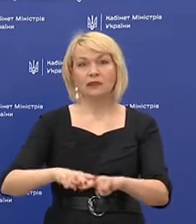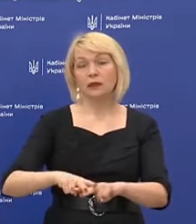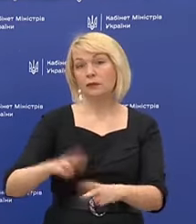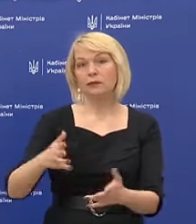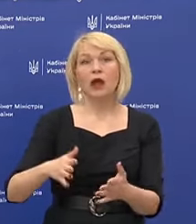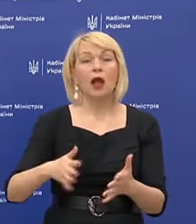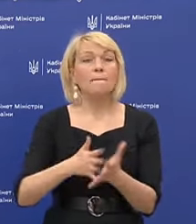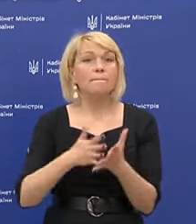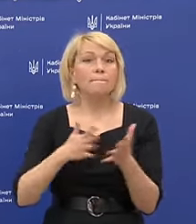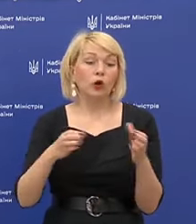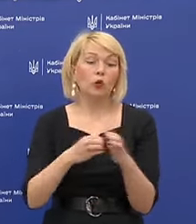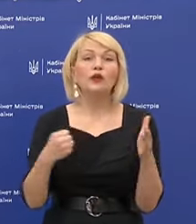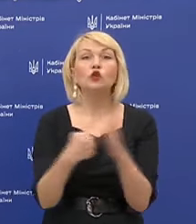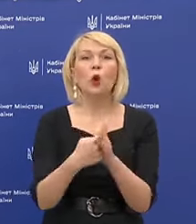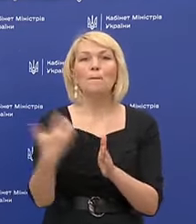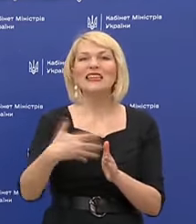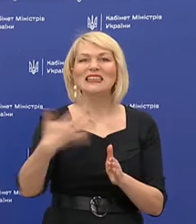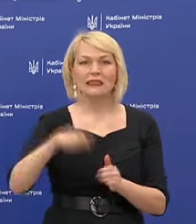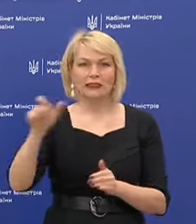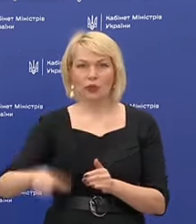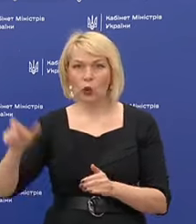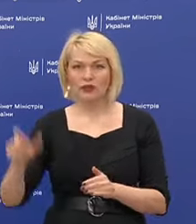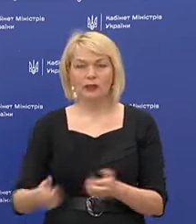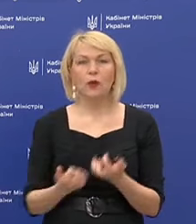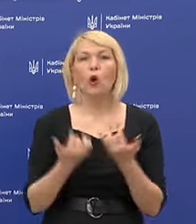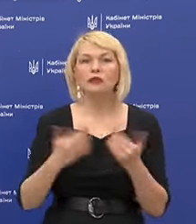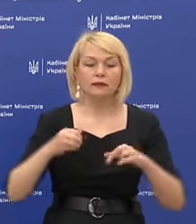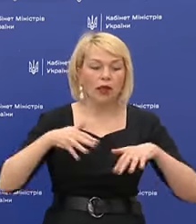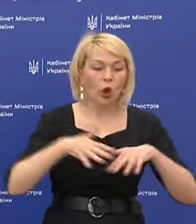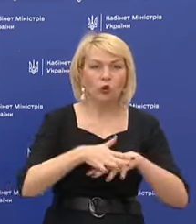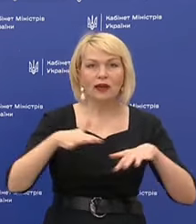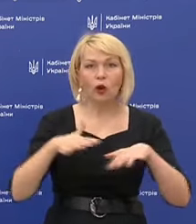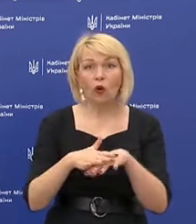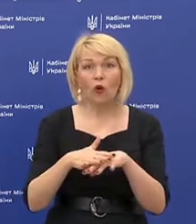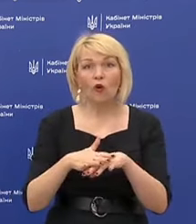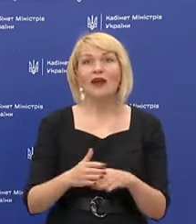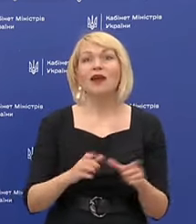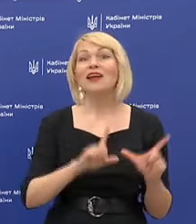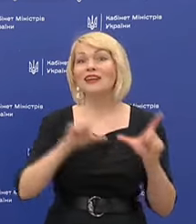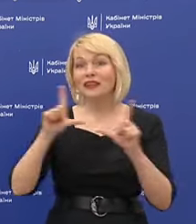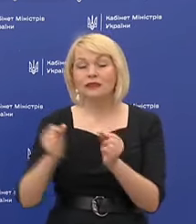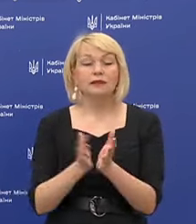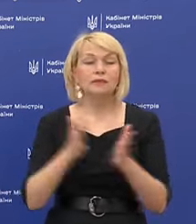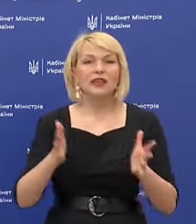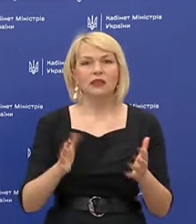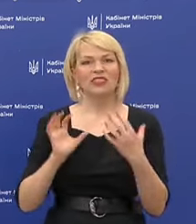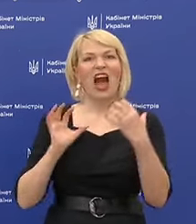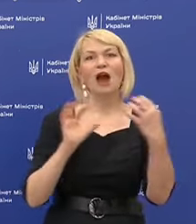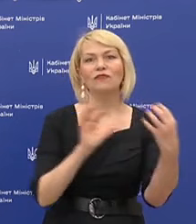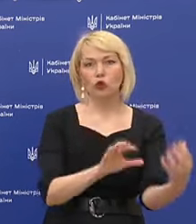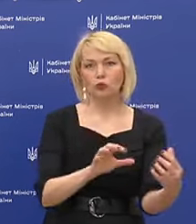групі більше до 50 осіб, оскільки ми розраховуємо, що вони саме їздять в більшості на